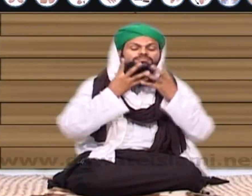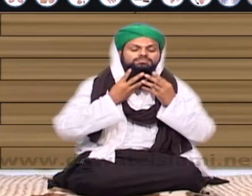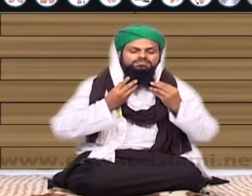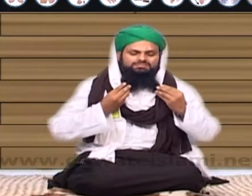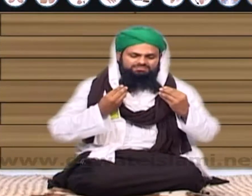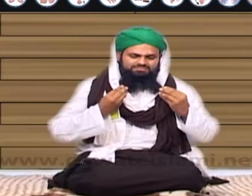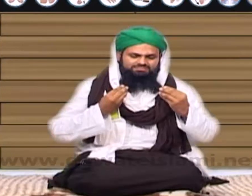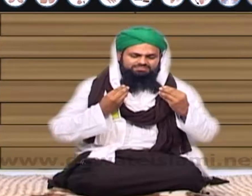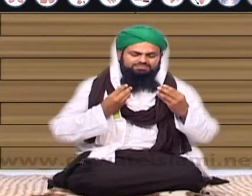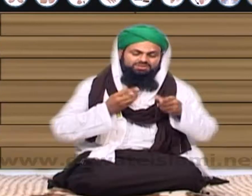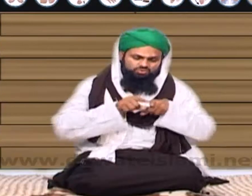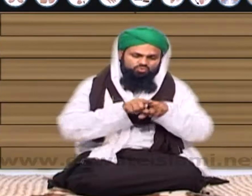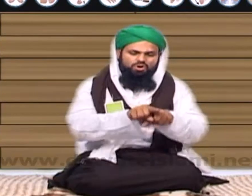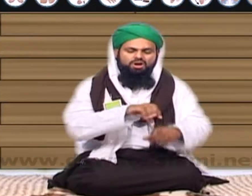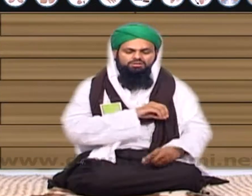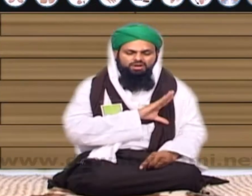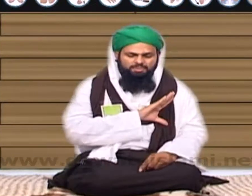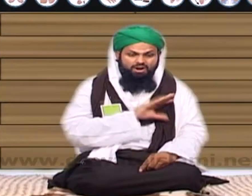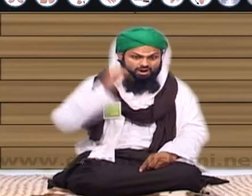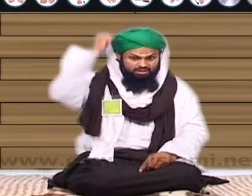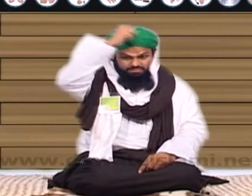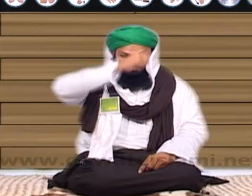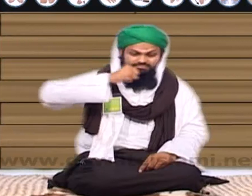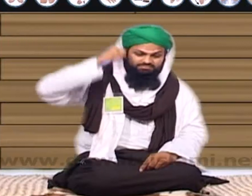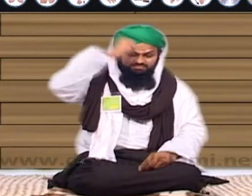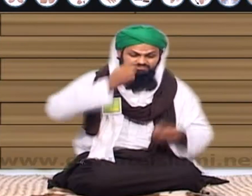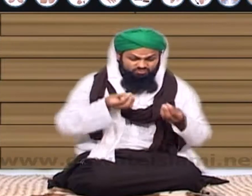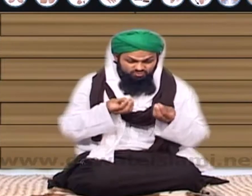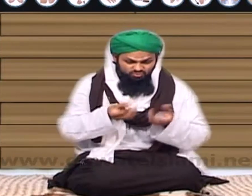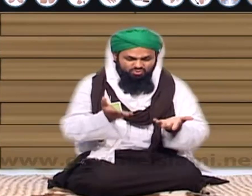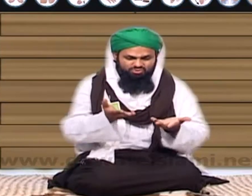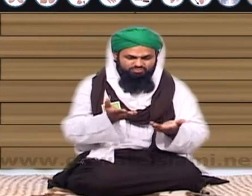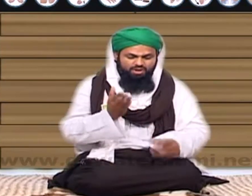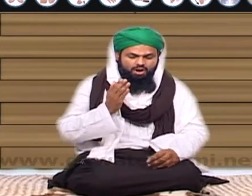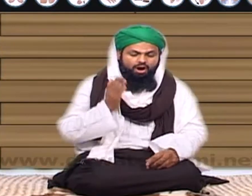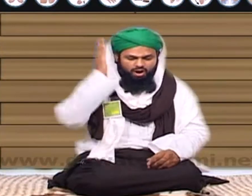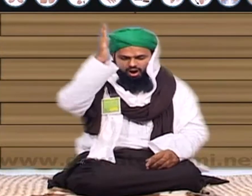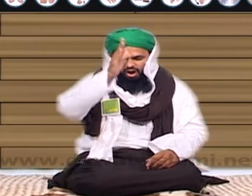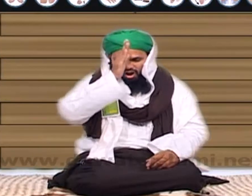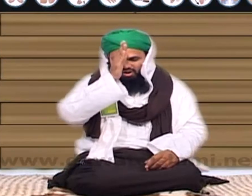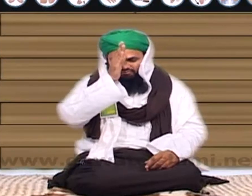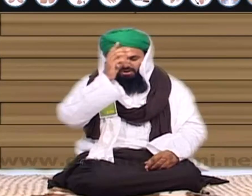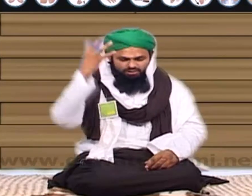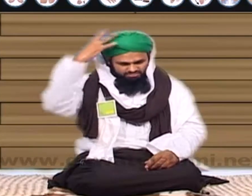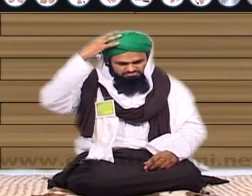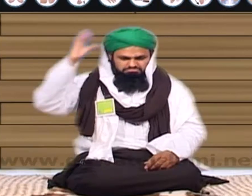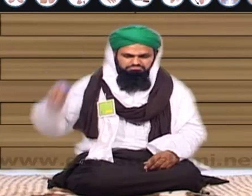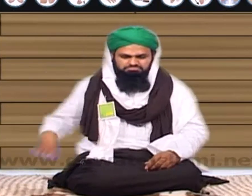وسلم پیاری سنت چہرے پر آراستہ کر دیں، امامہ ہم سر پہ سجا لیں، کافروں کی طرح ننگے سر گھومنے کے